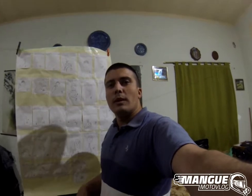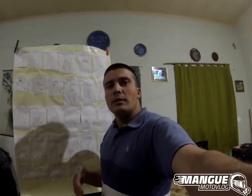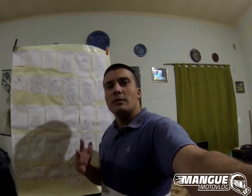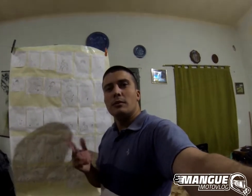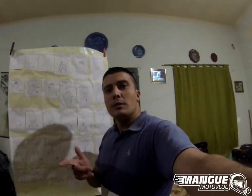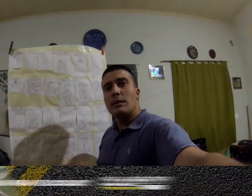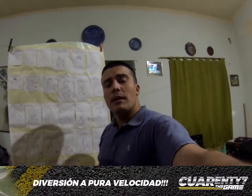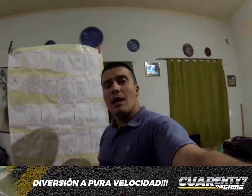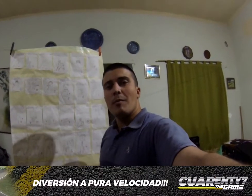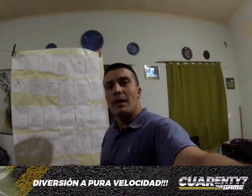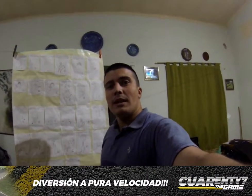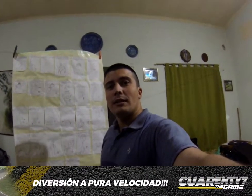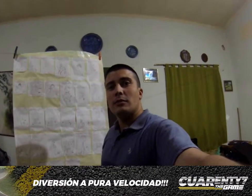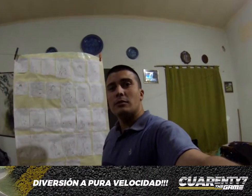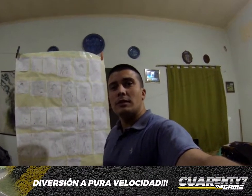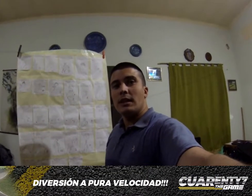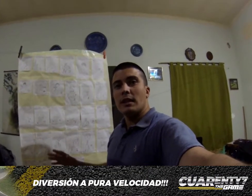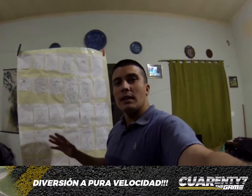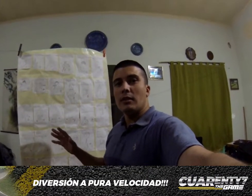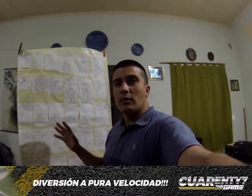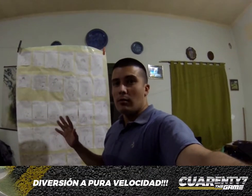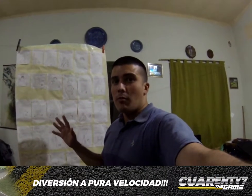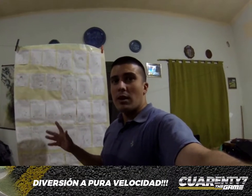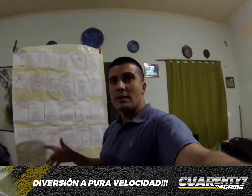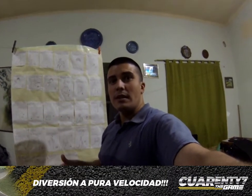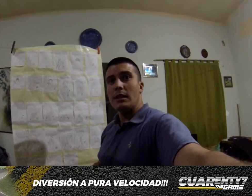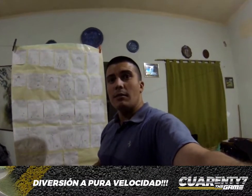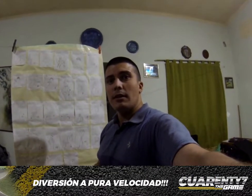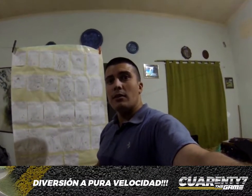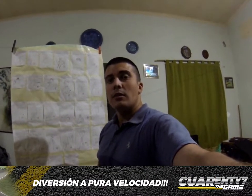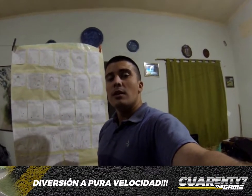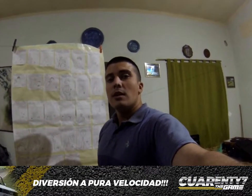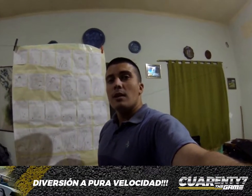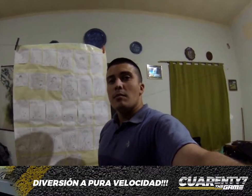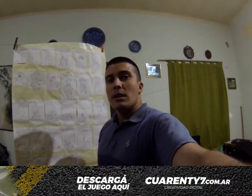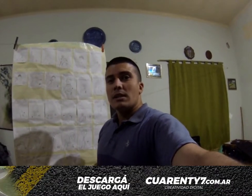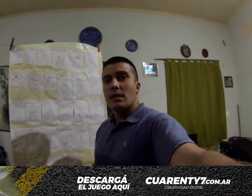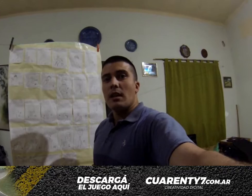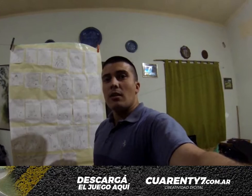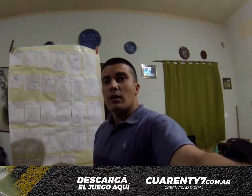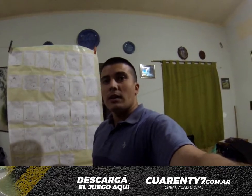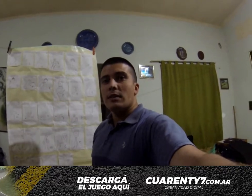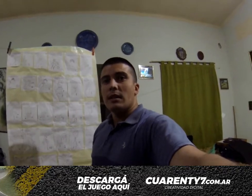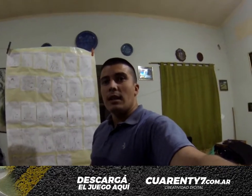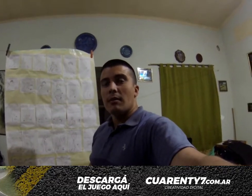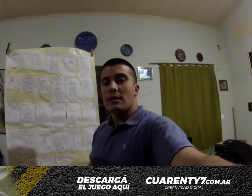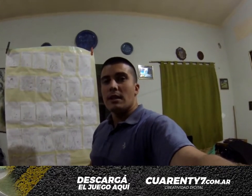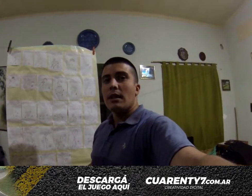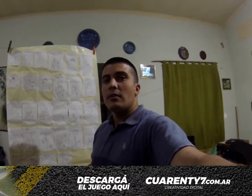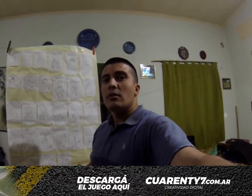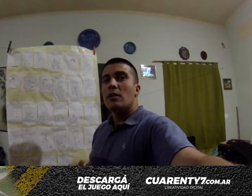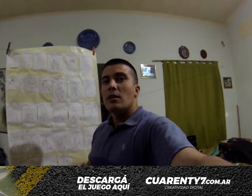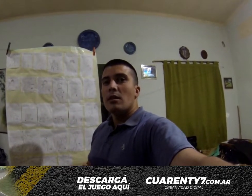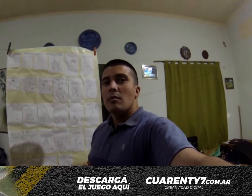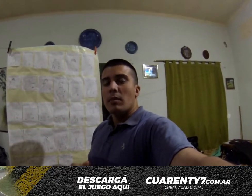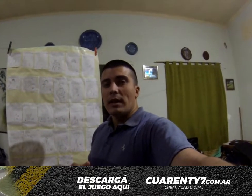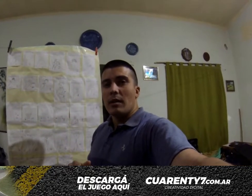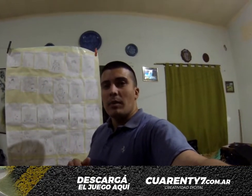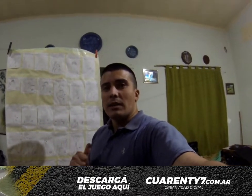Bueno, una vez explicado ya que lo que vamos a hacer en este video va a ser lo que es el abecedario para las